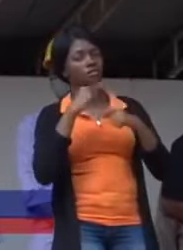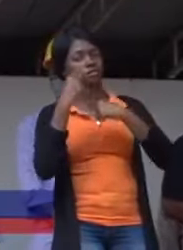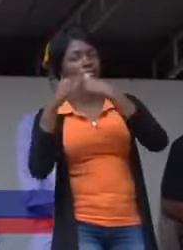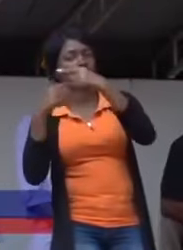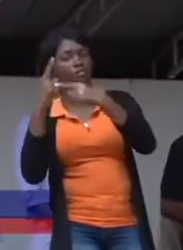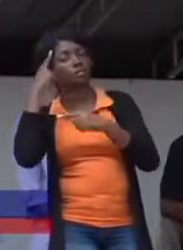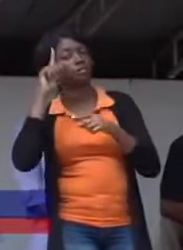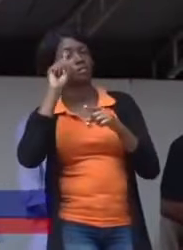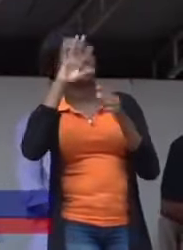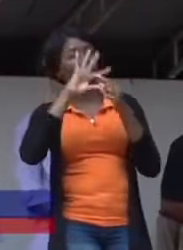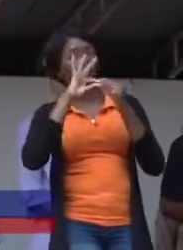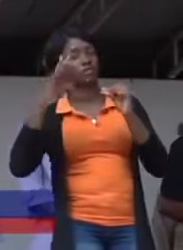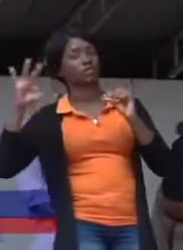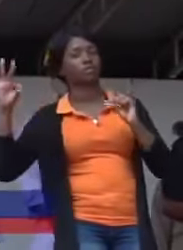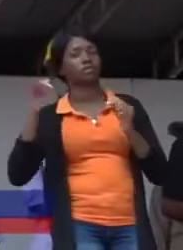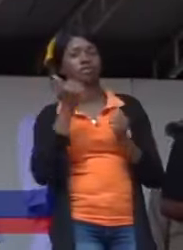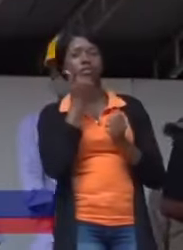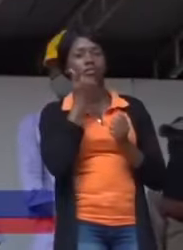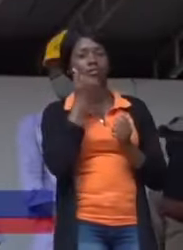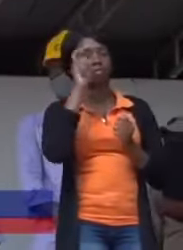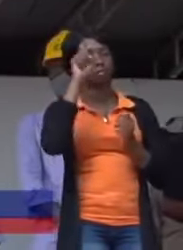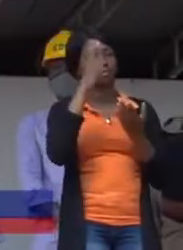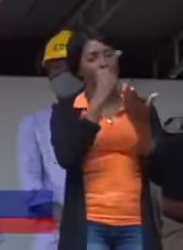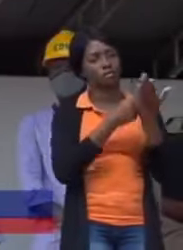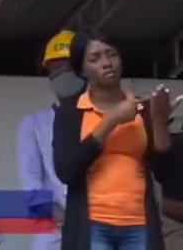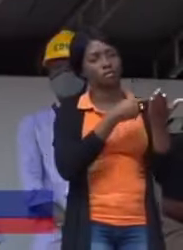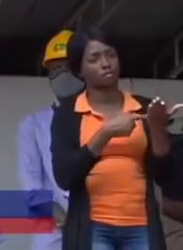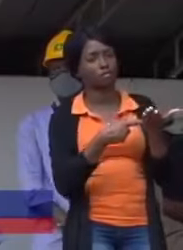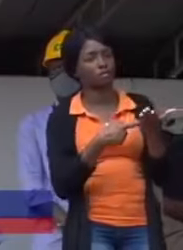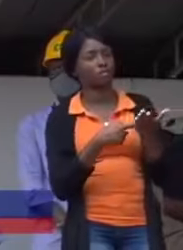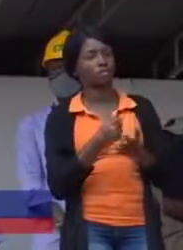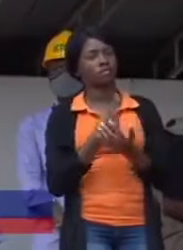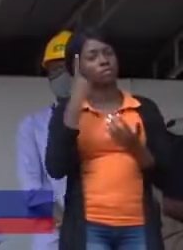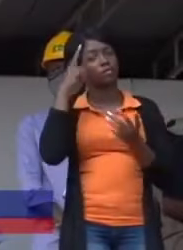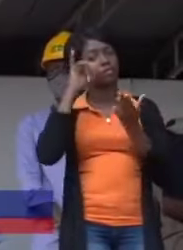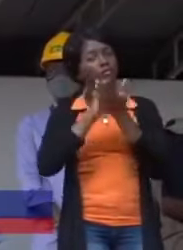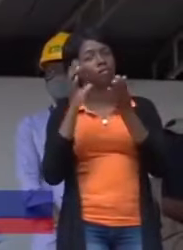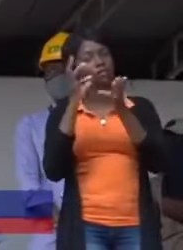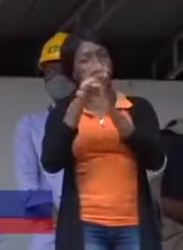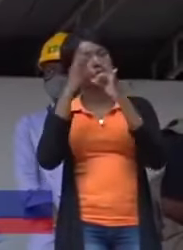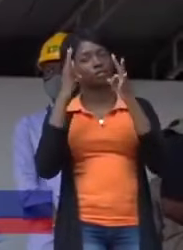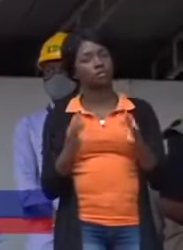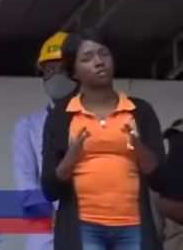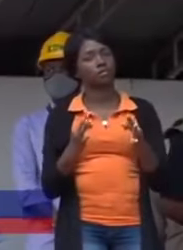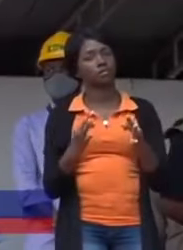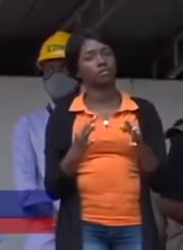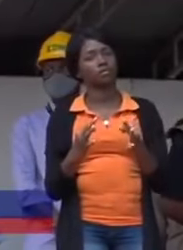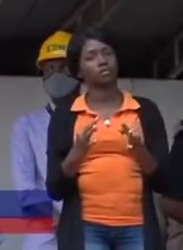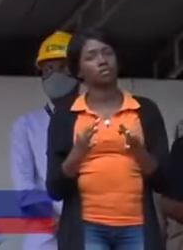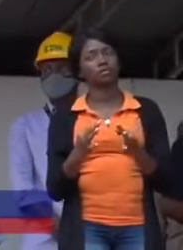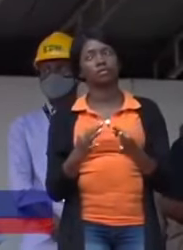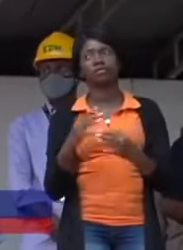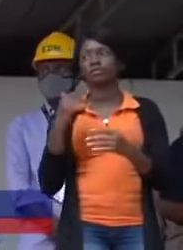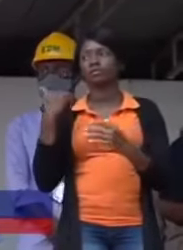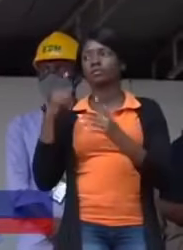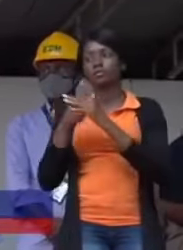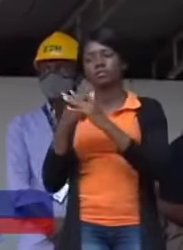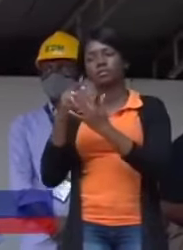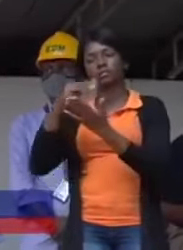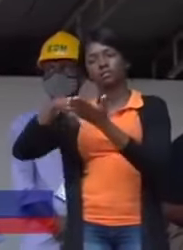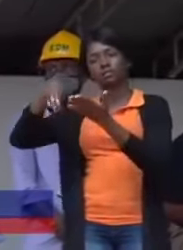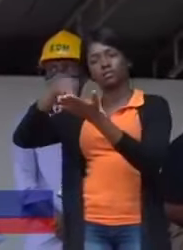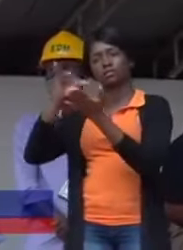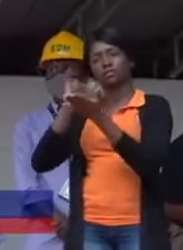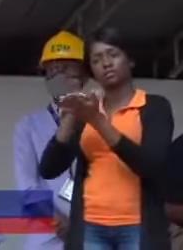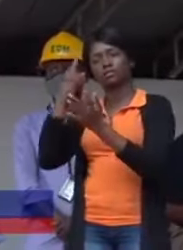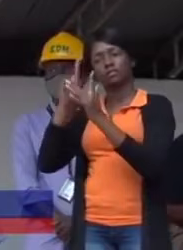phrase qui va bon. Les tunnels vont corriger. C'est pour ça que moi-même, je prends une décision. Je viens installer cette centrale en